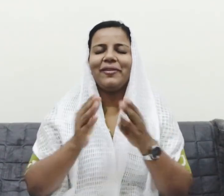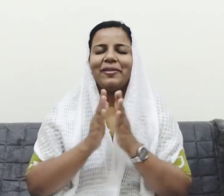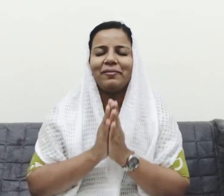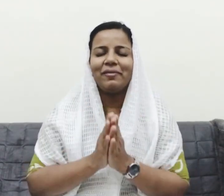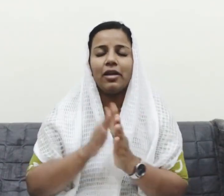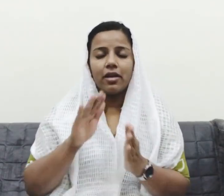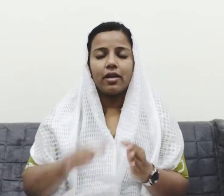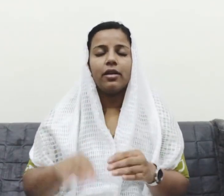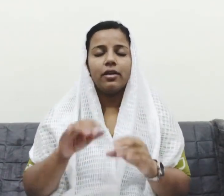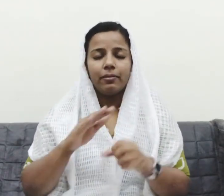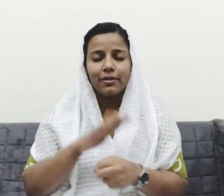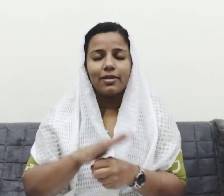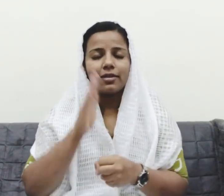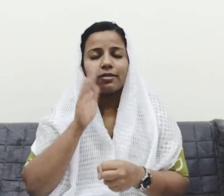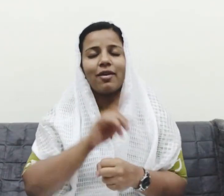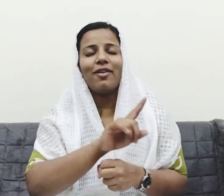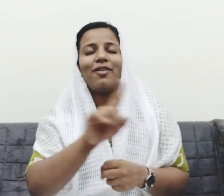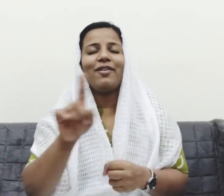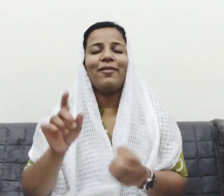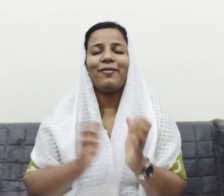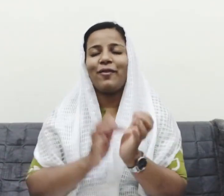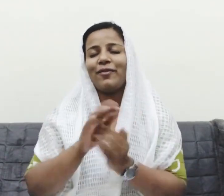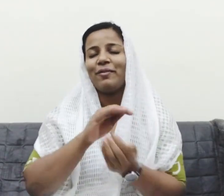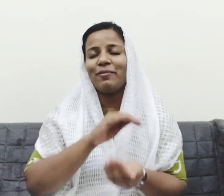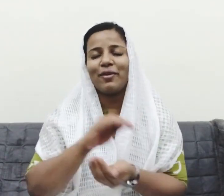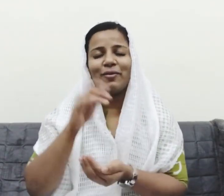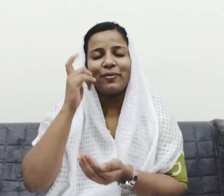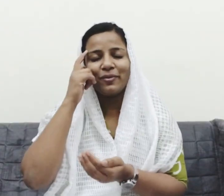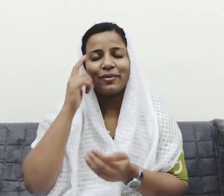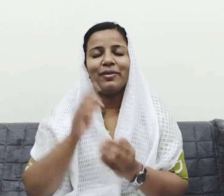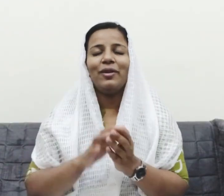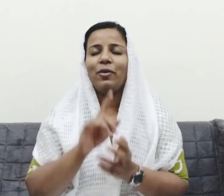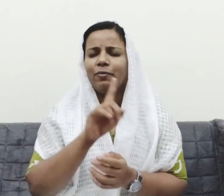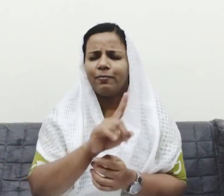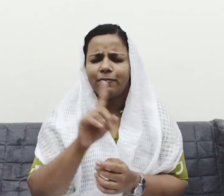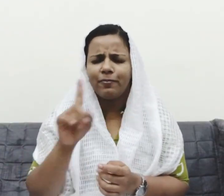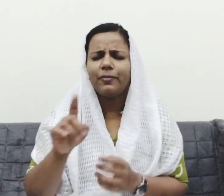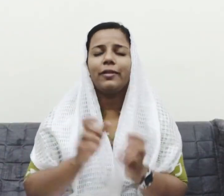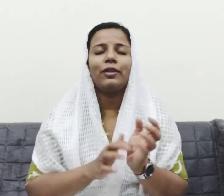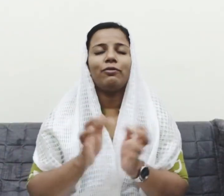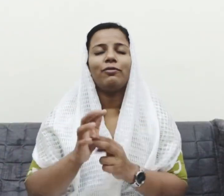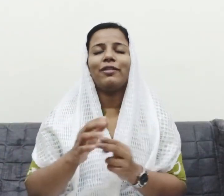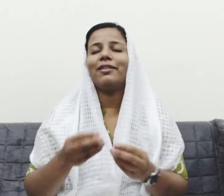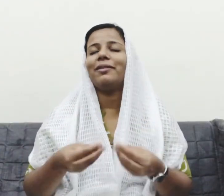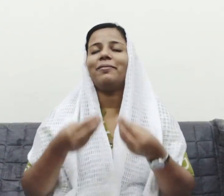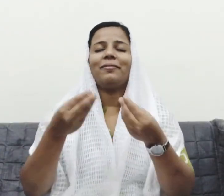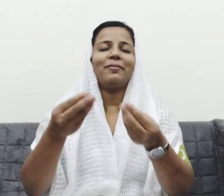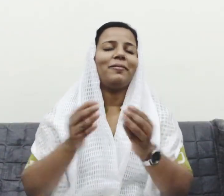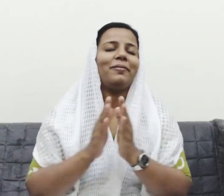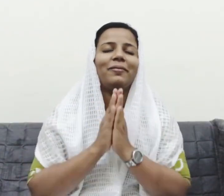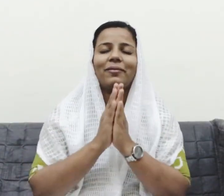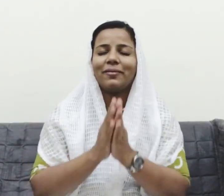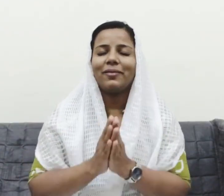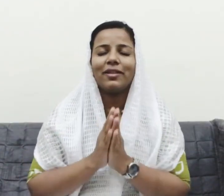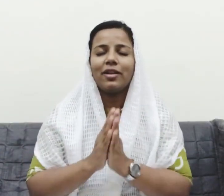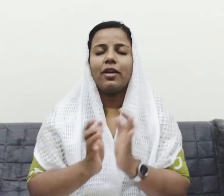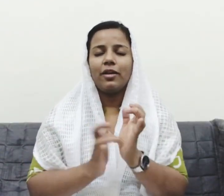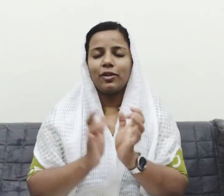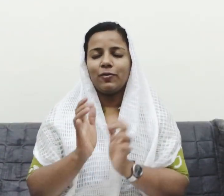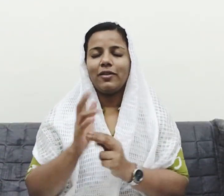അപ്പൊ ഈ പ്രഭാതത്തിൽ ഈ ശബ്ദം കേൾക്കുന്ന എല്ലാ മക്കൾക്ക് വേണ്ടി പ്രാർത്ഥിക്കുന്നു. ഓരോരുത്തരെയും വ്യക്തിപരമായ യേശുവിന്റെ കരങ്ങളിലേക്ക് ഏൽപ്പിച്ച് പ്രാർത്ഥിക്കുന്നു. കർത്താവായ